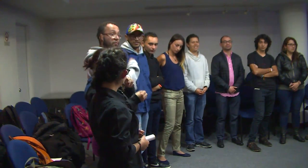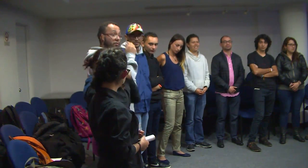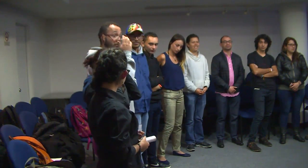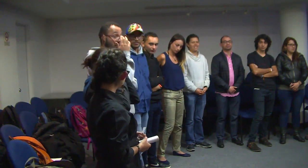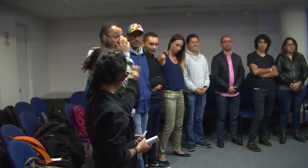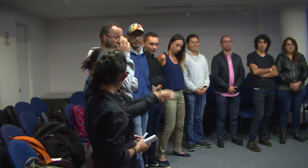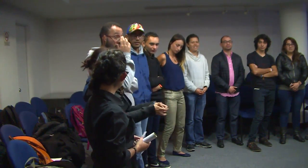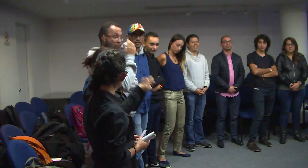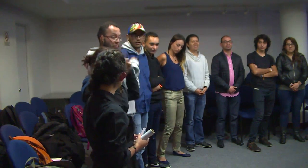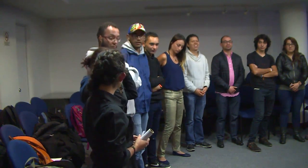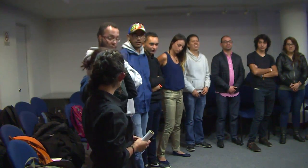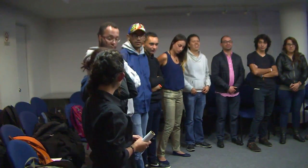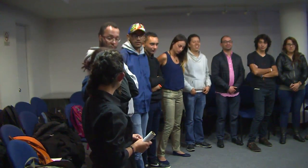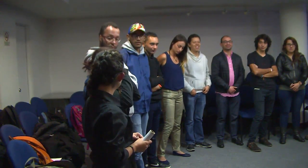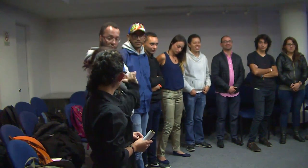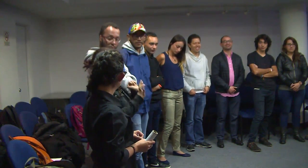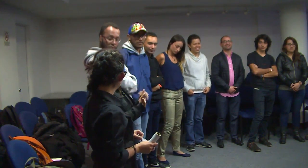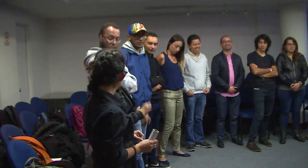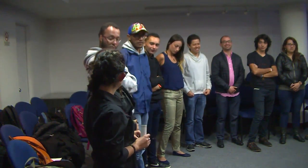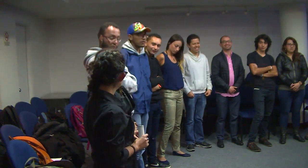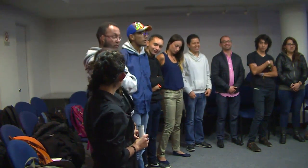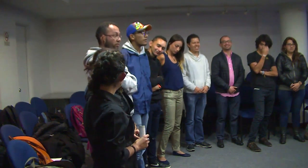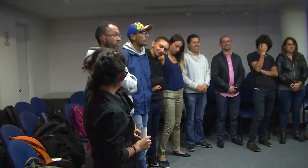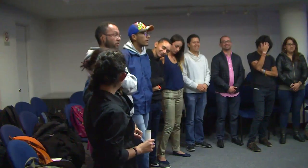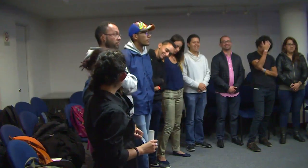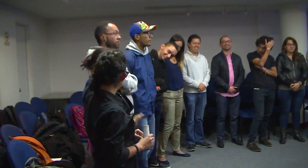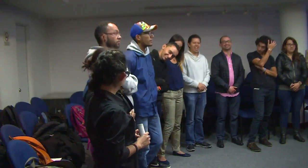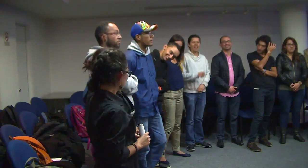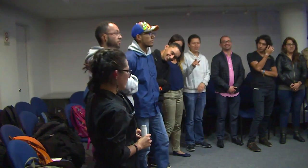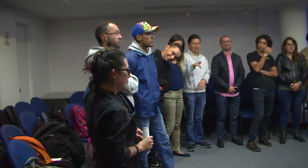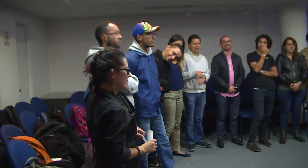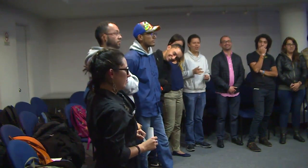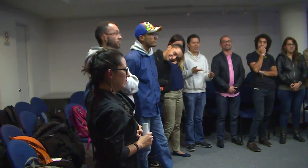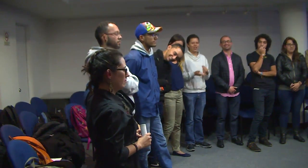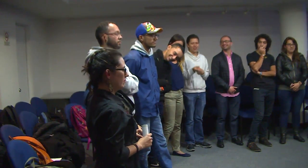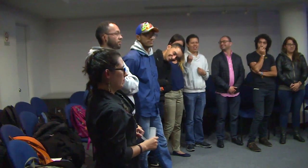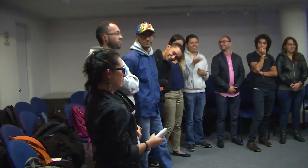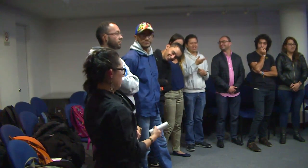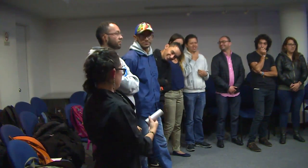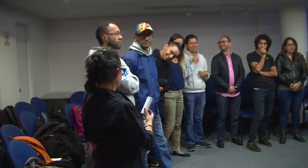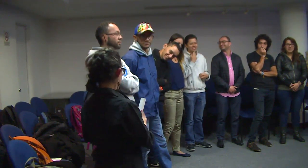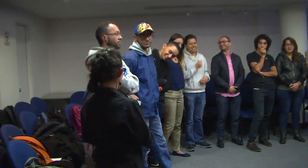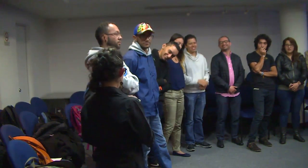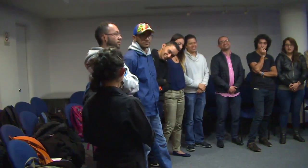que puedan mejorar a nivel cognitivo y ya.